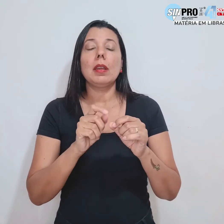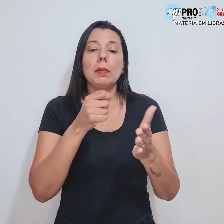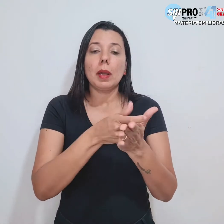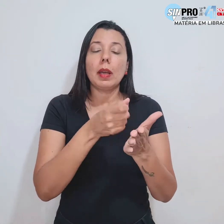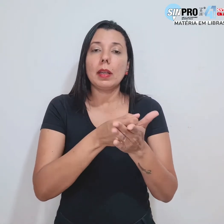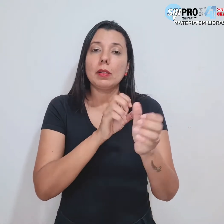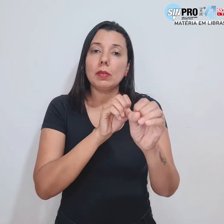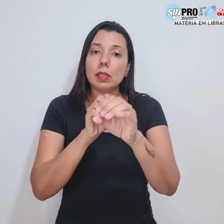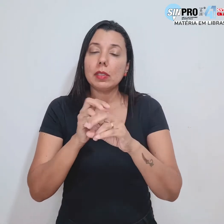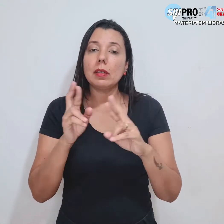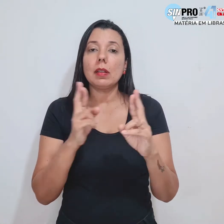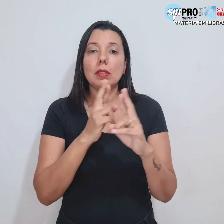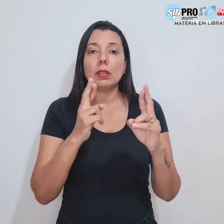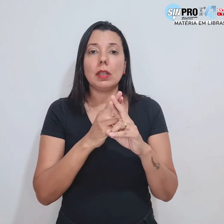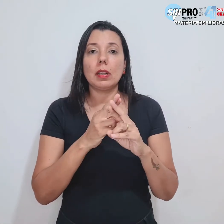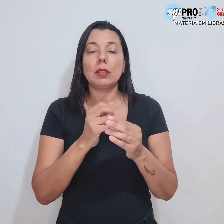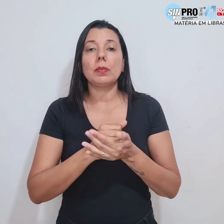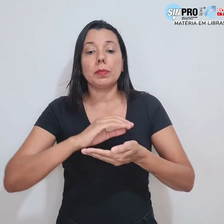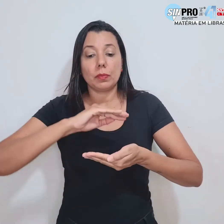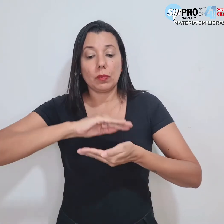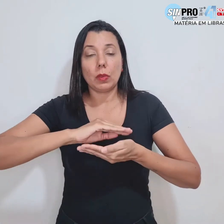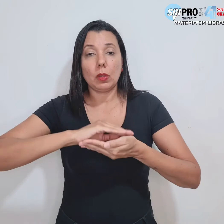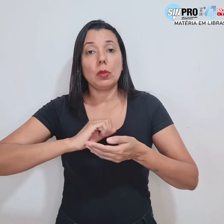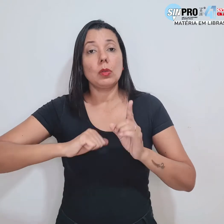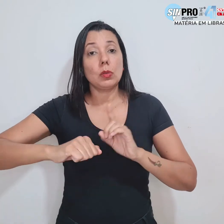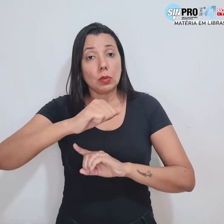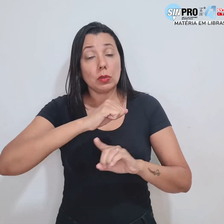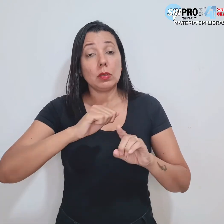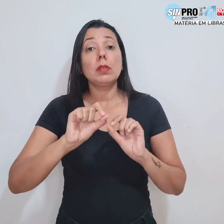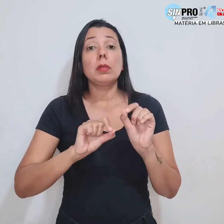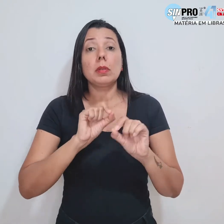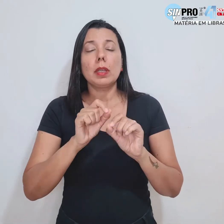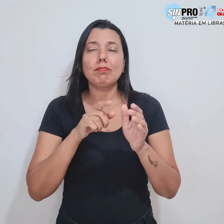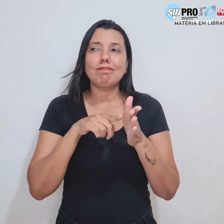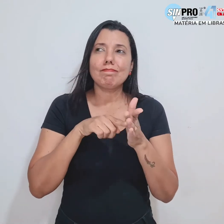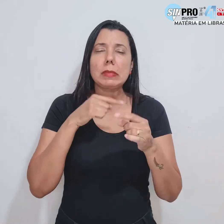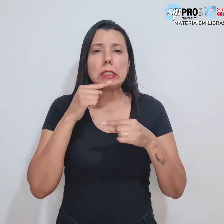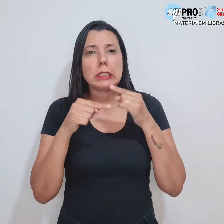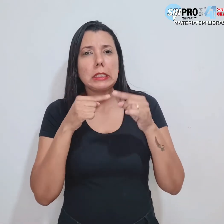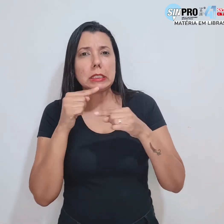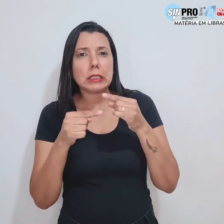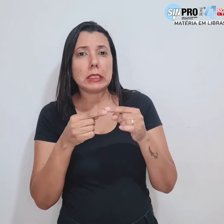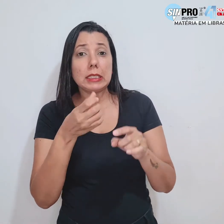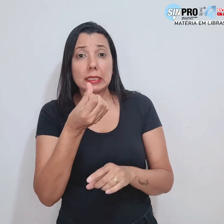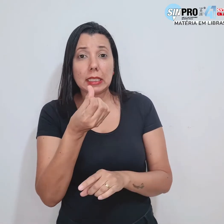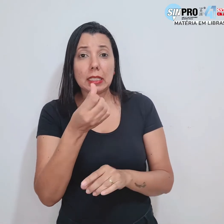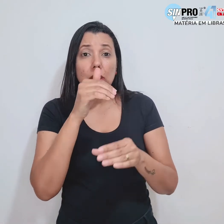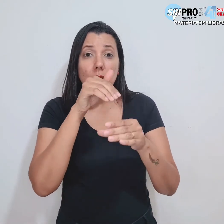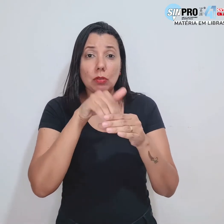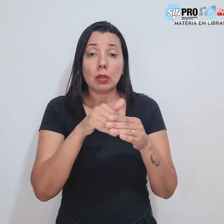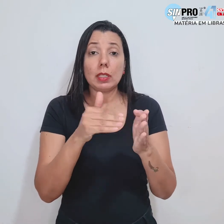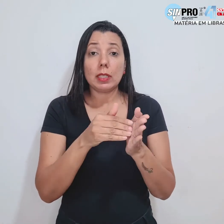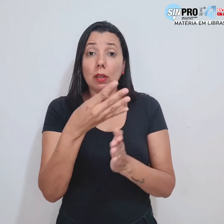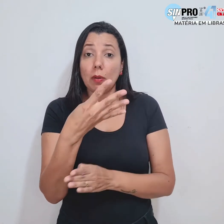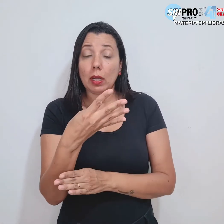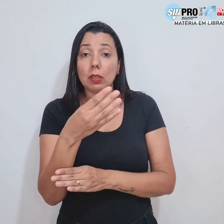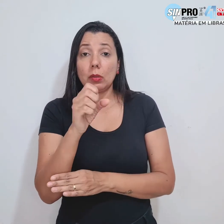em educação através do Fundo Social. No mínimo questionável. Por 6 votos a 4, o